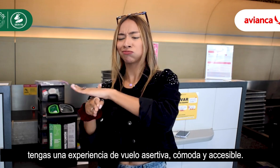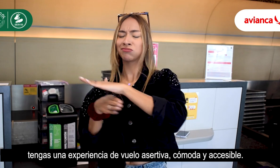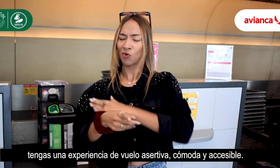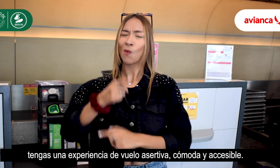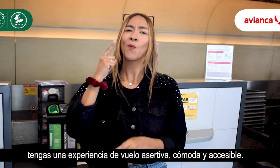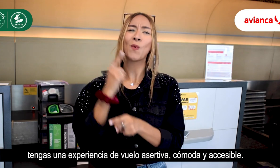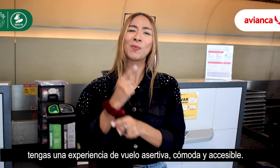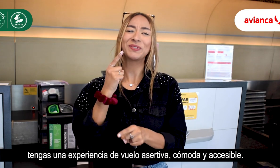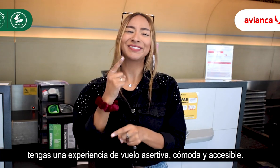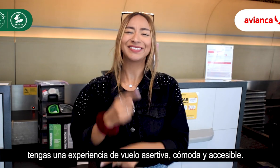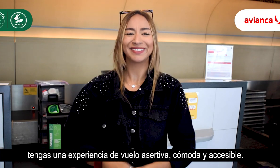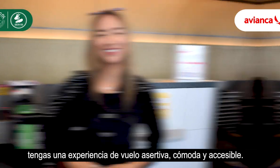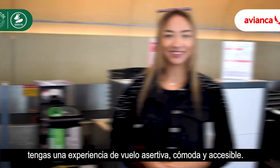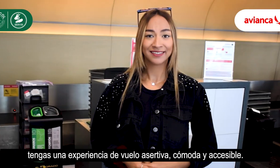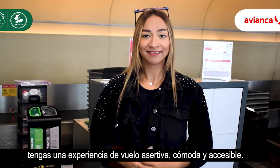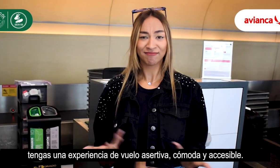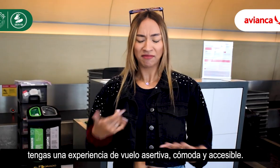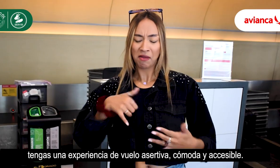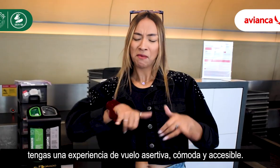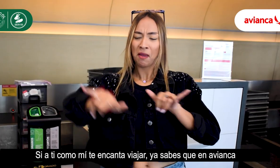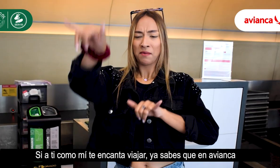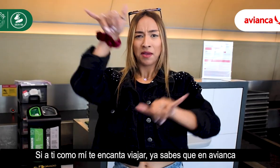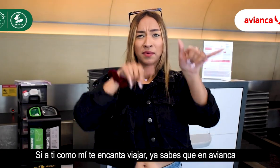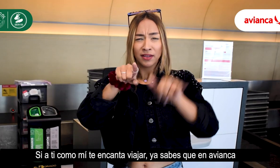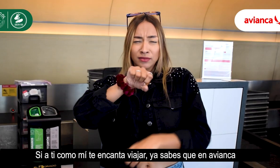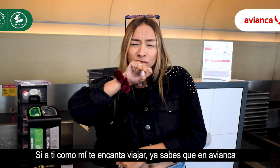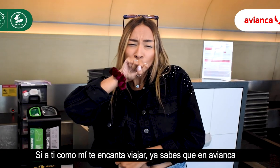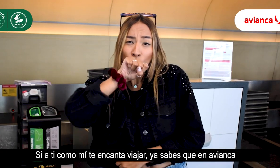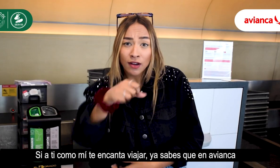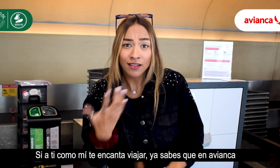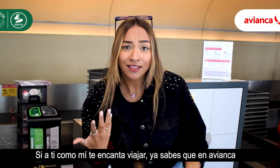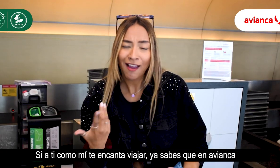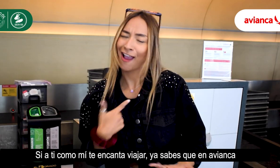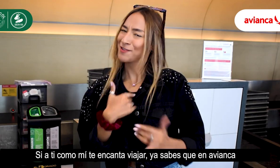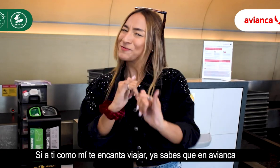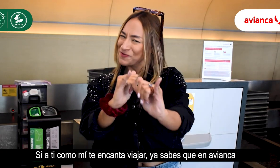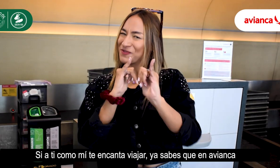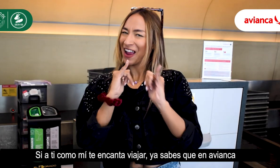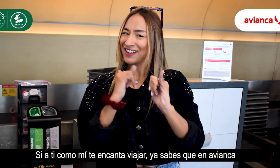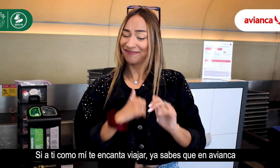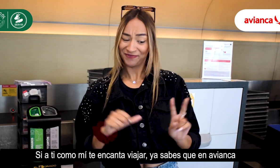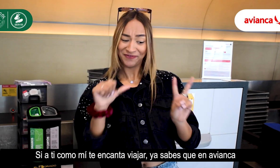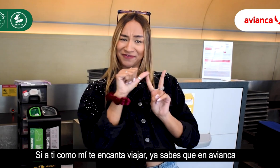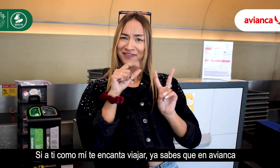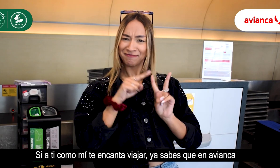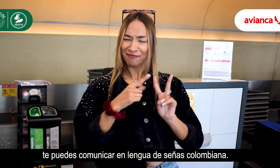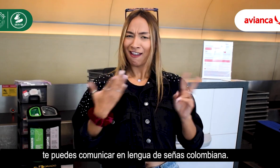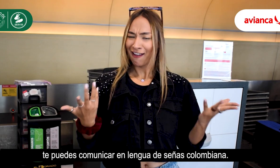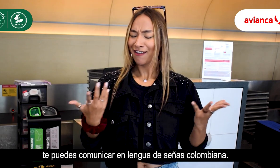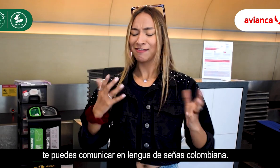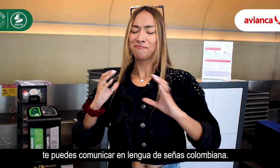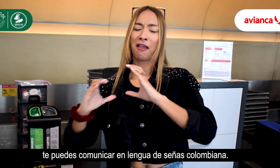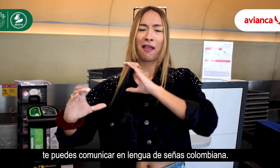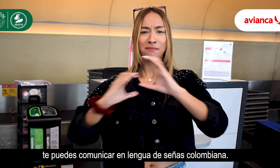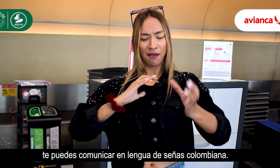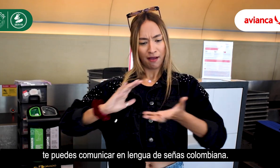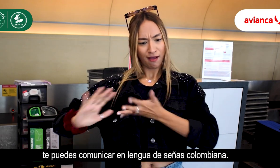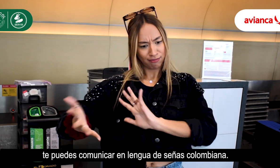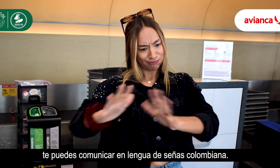asertiva, cómoda y accesible. Si a ti como a mí te encanta viajar, ya sabes que en Avianca te puedes comunicar en lengua de